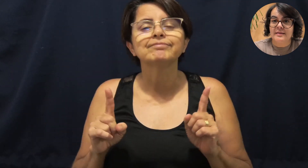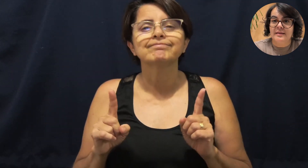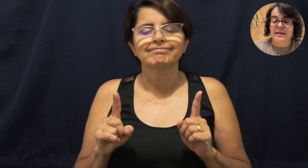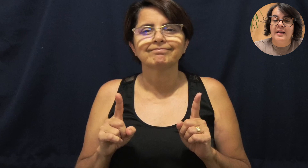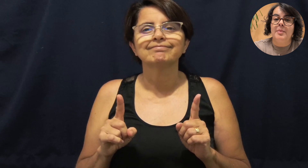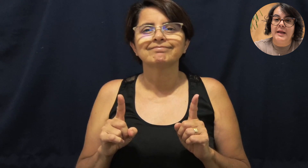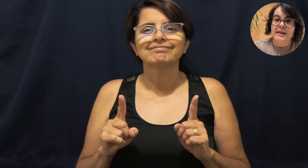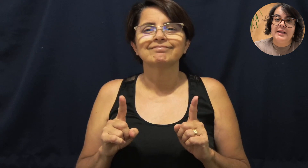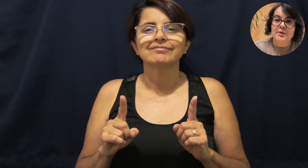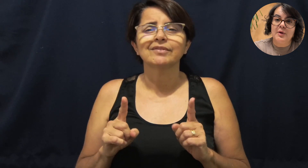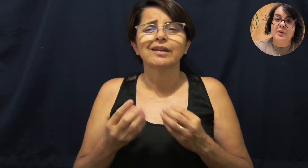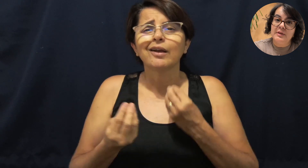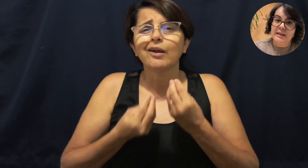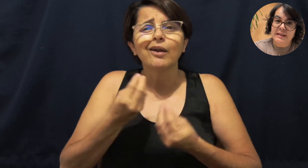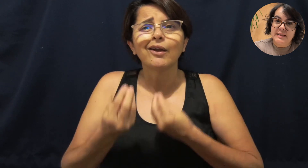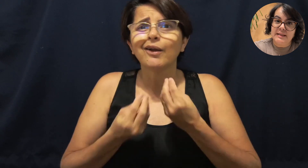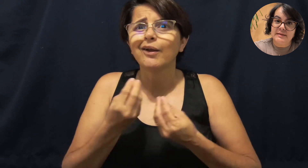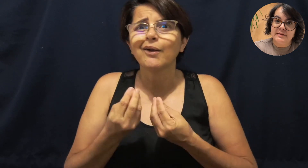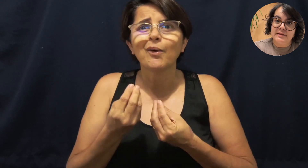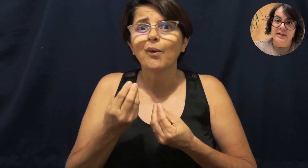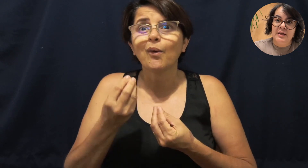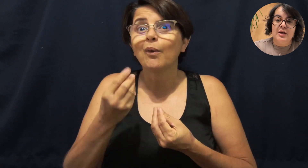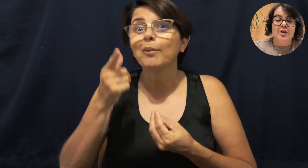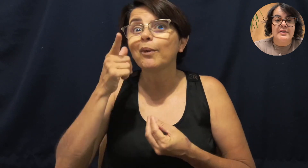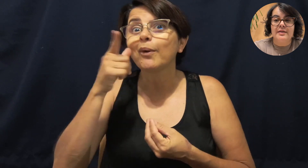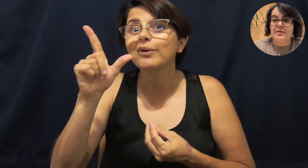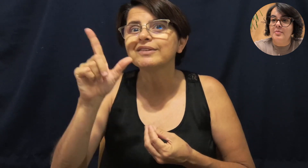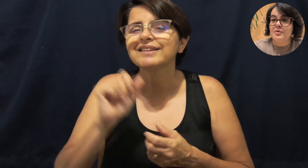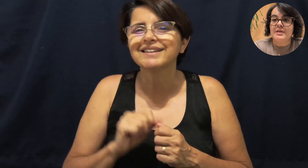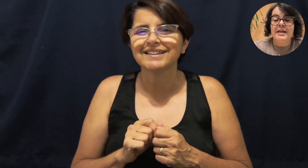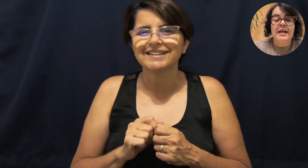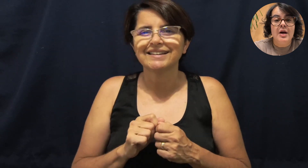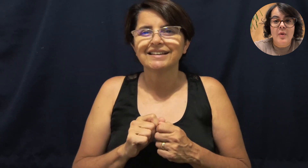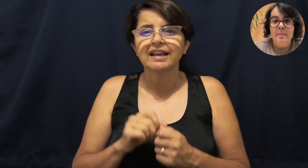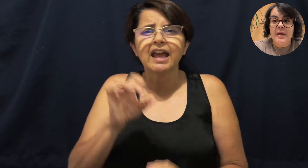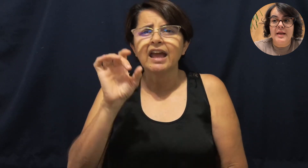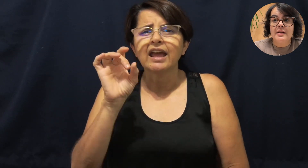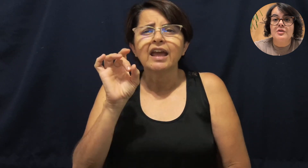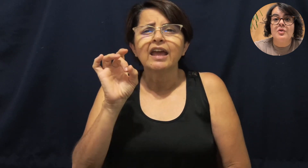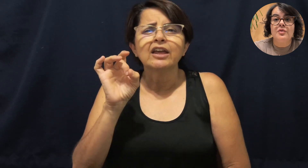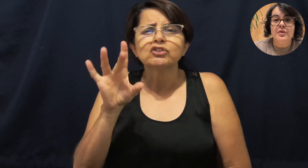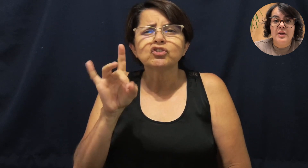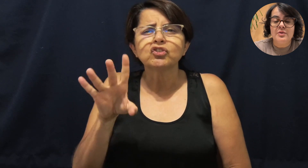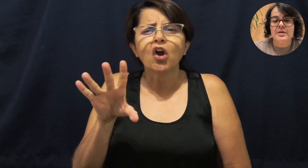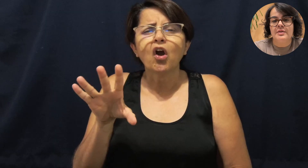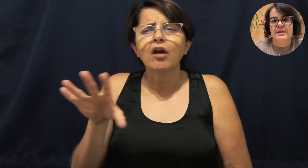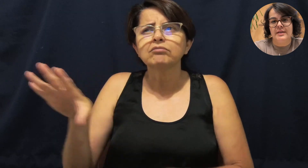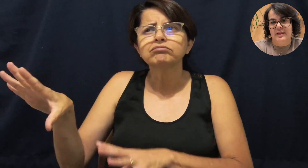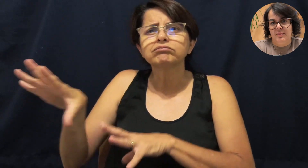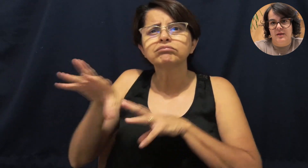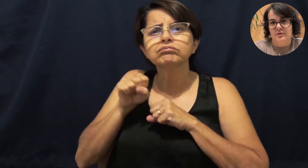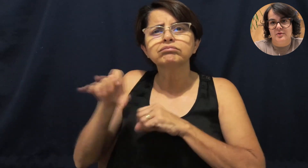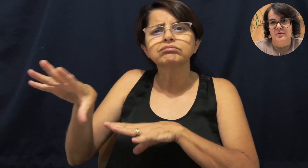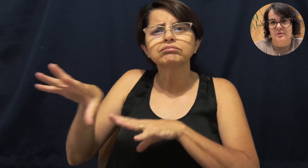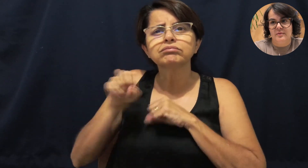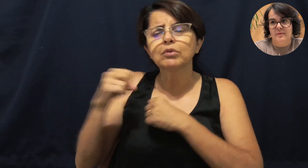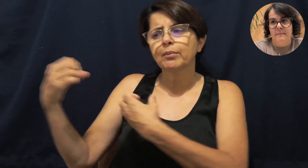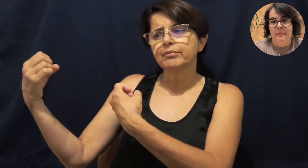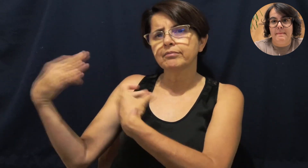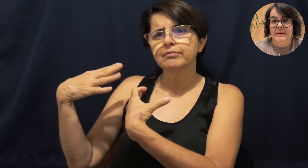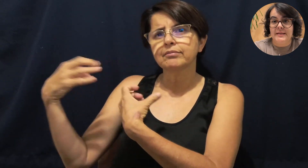Mas, para que isso aconteça, nós devemos não apenas ouvir os seus